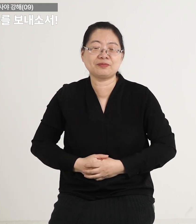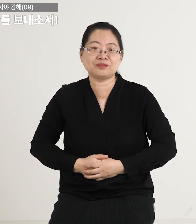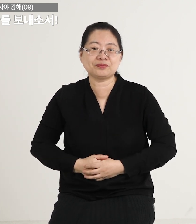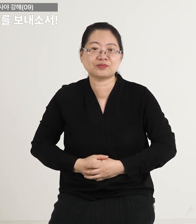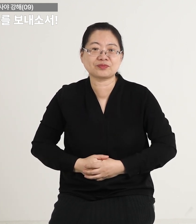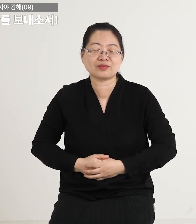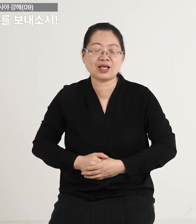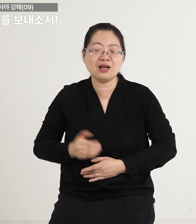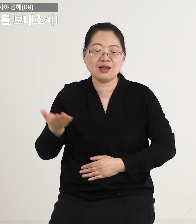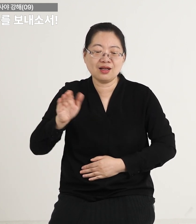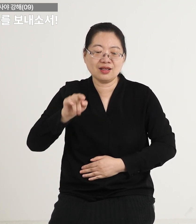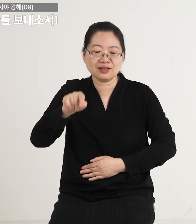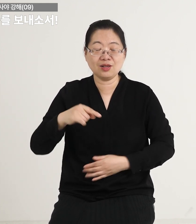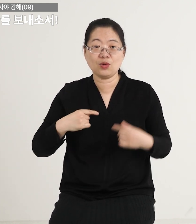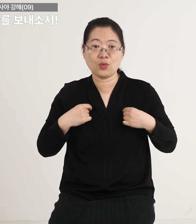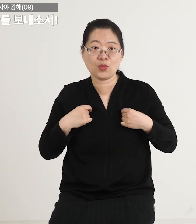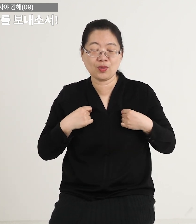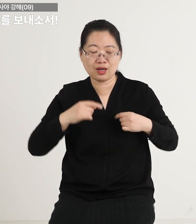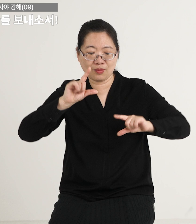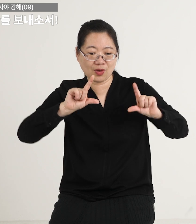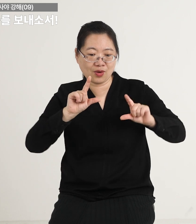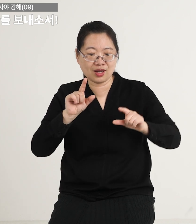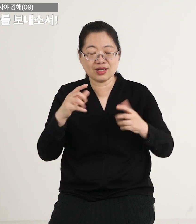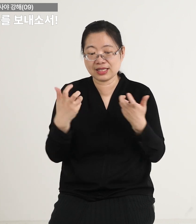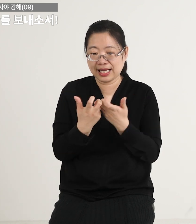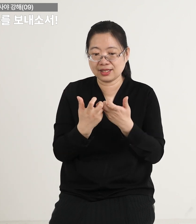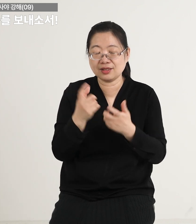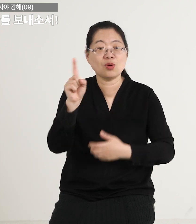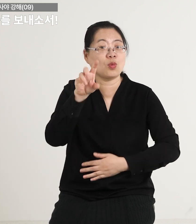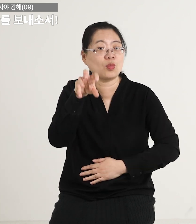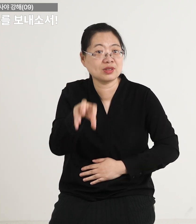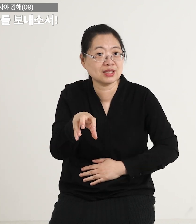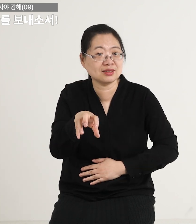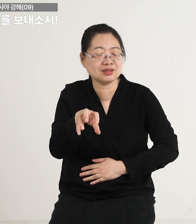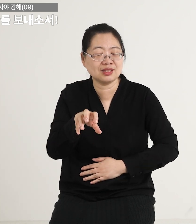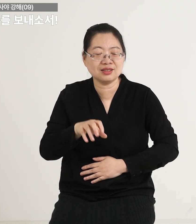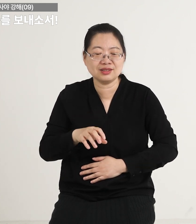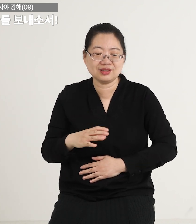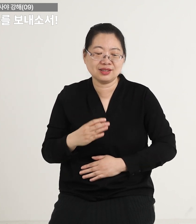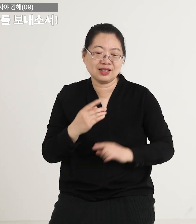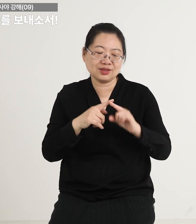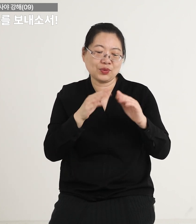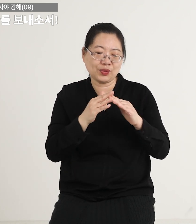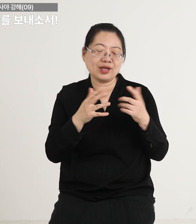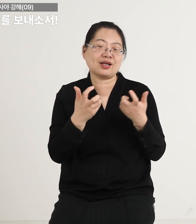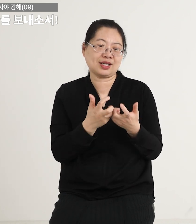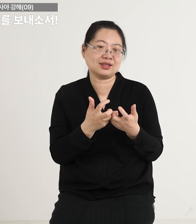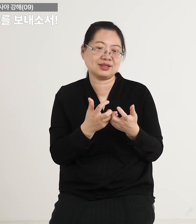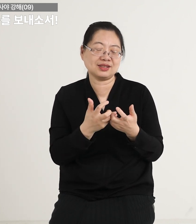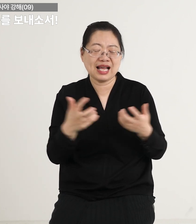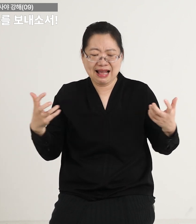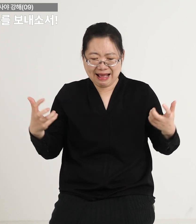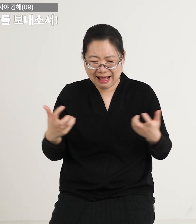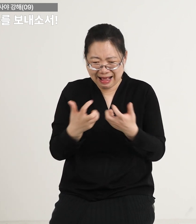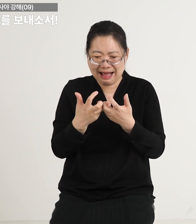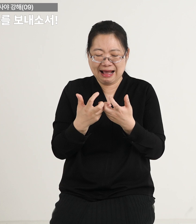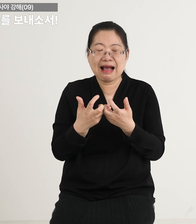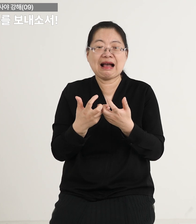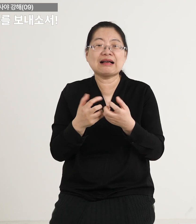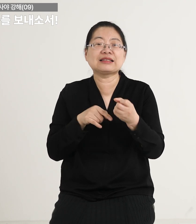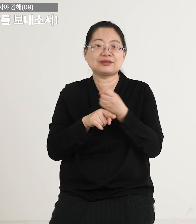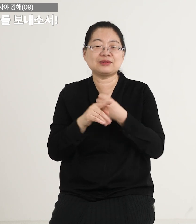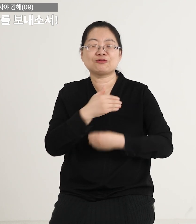그런데 그 옷자락이 어디에 가득했어요? 성전에 가득했어요. 이 가득이라는 말이